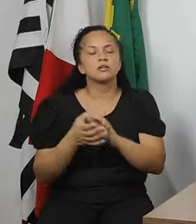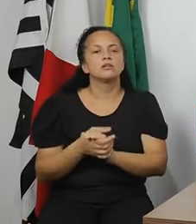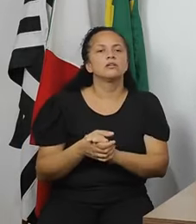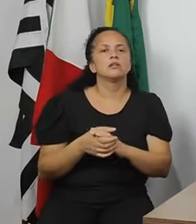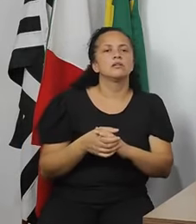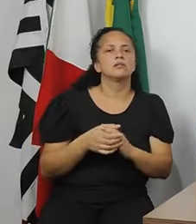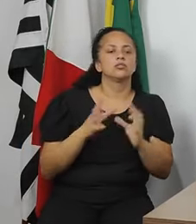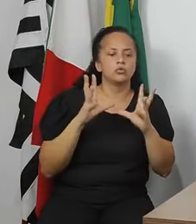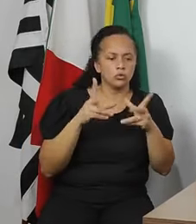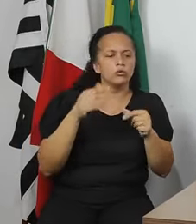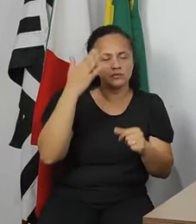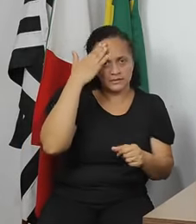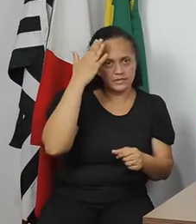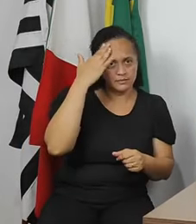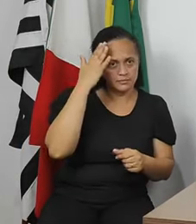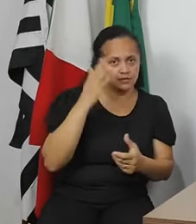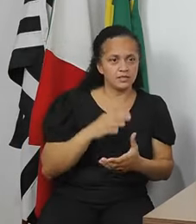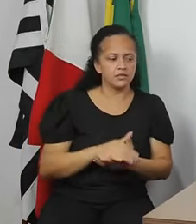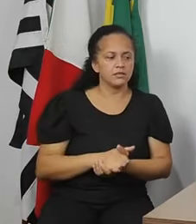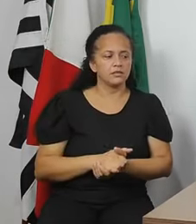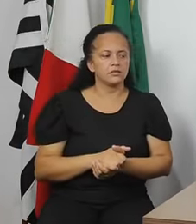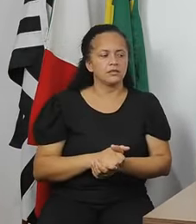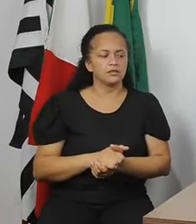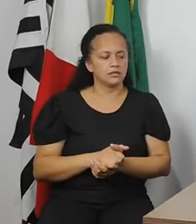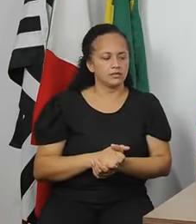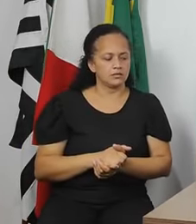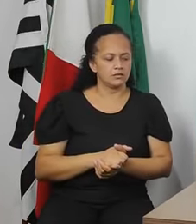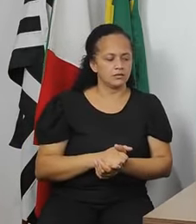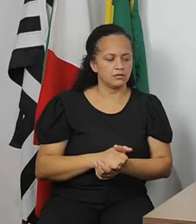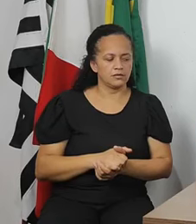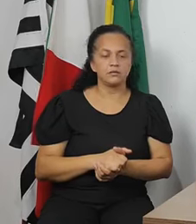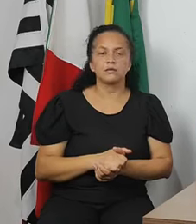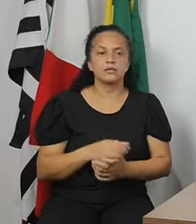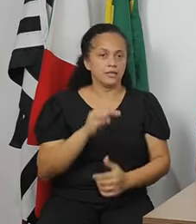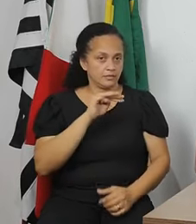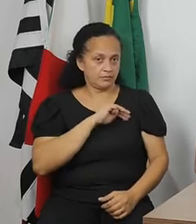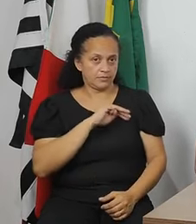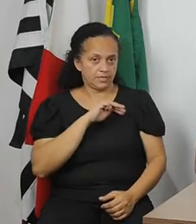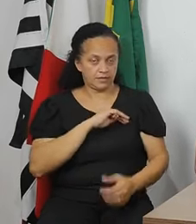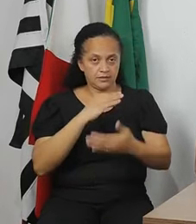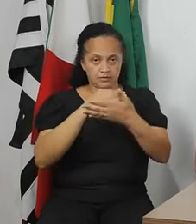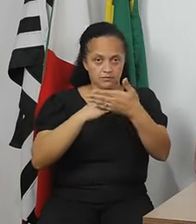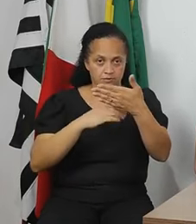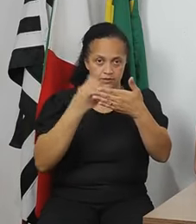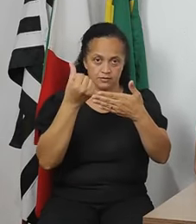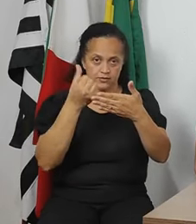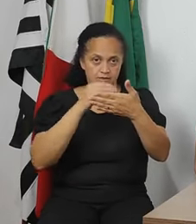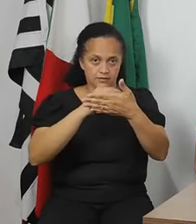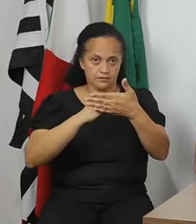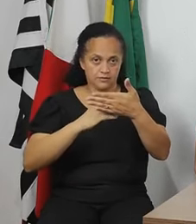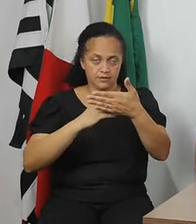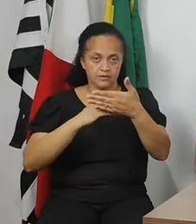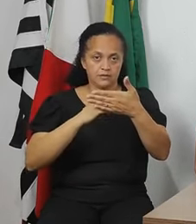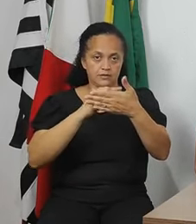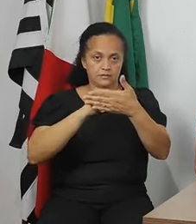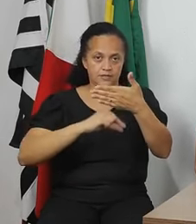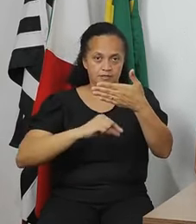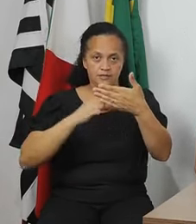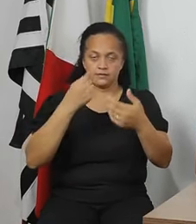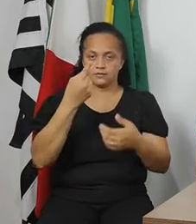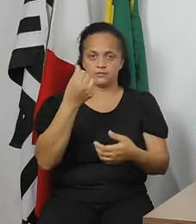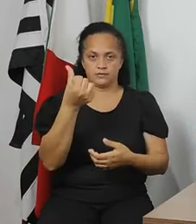jejuando. Eu acho que o ponto aqui, né, nessa passagem, inclusive de Mateus 6,16, a mensagem não é